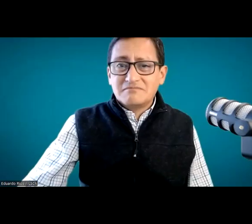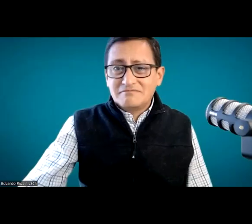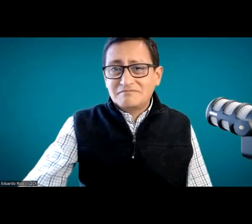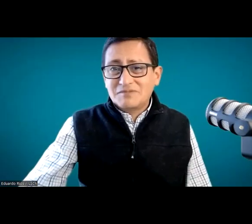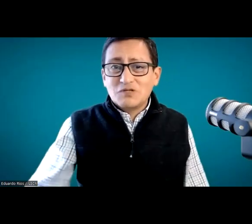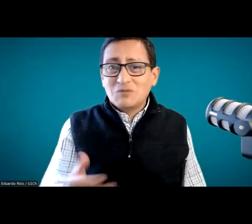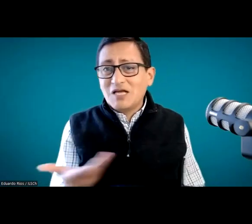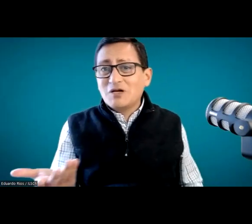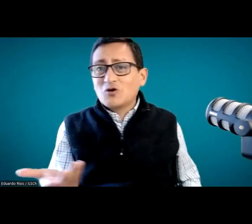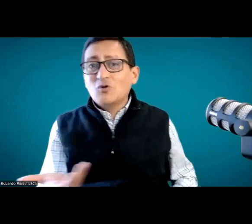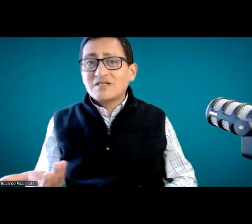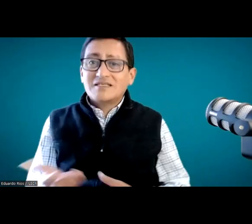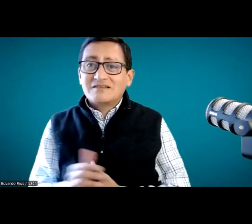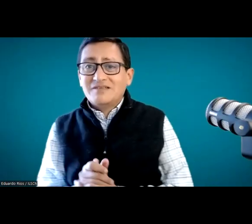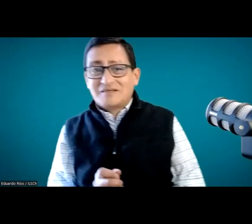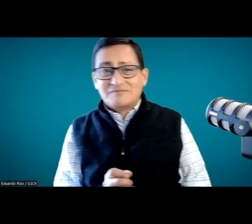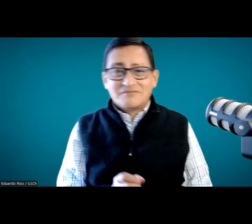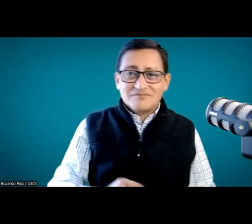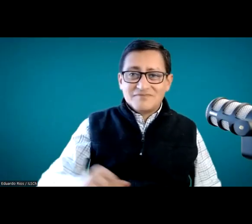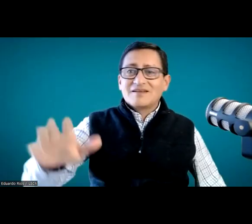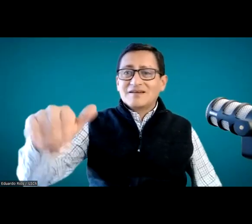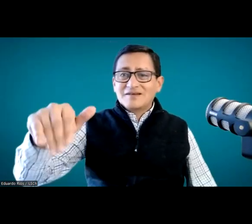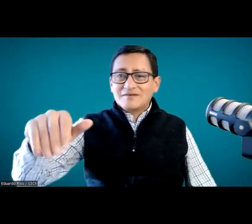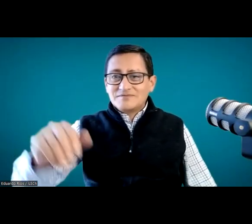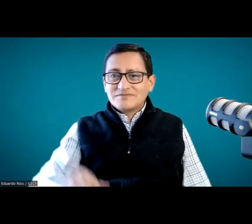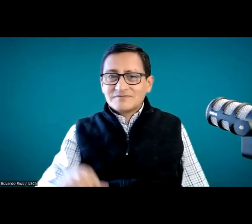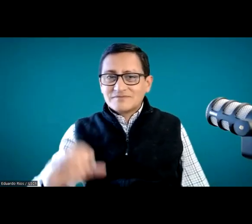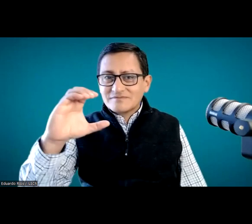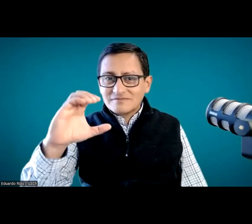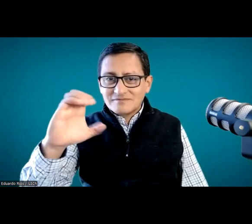cerveza, preguntémosle a Eduardo cómo se dice cerveza.